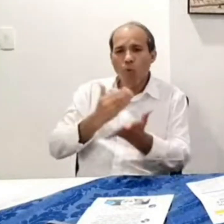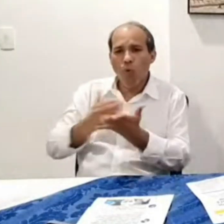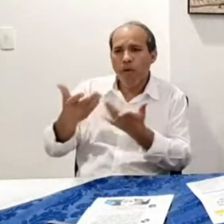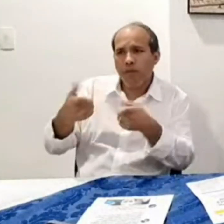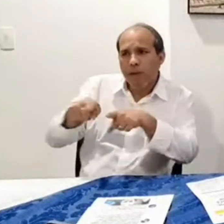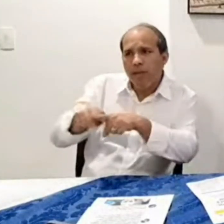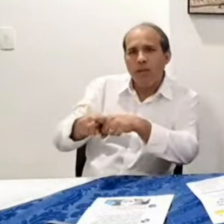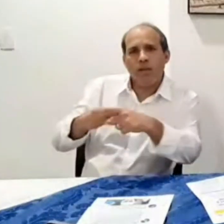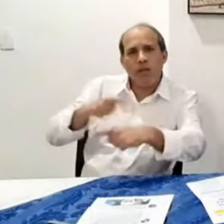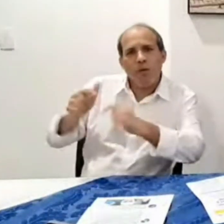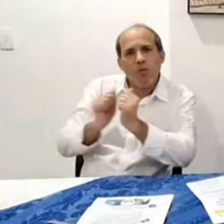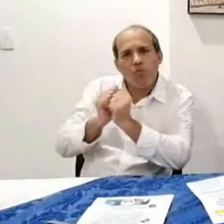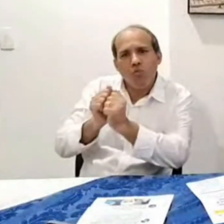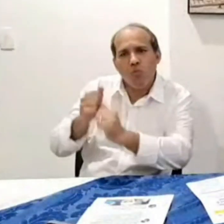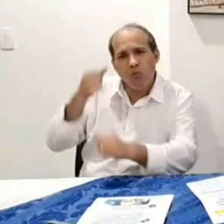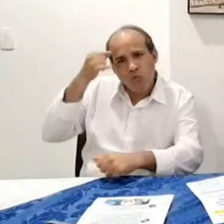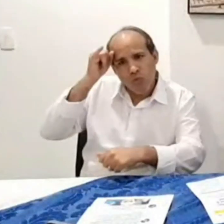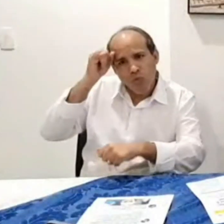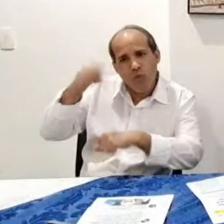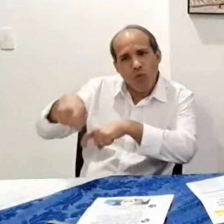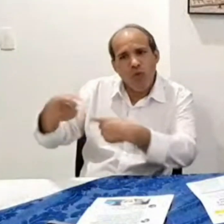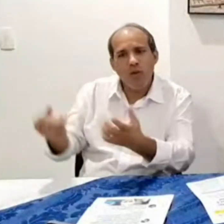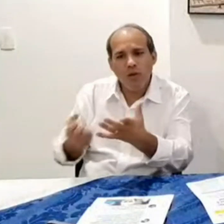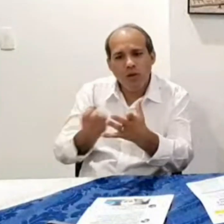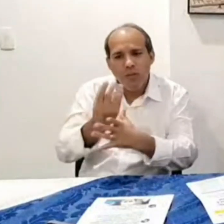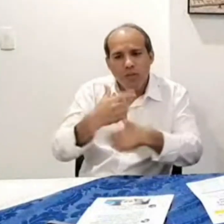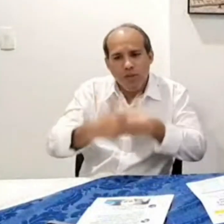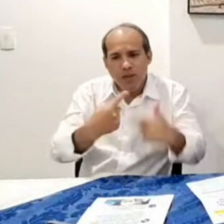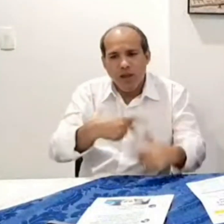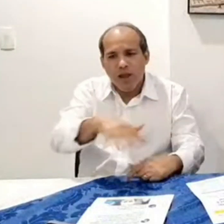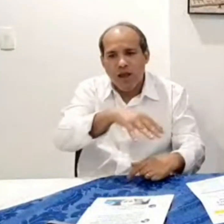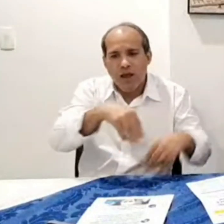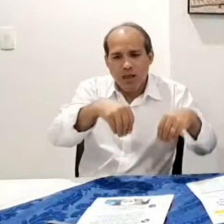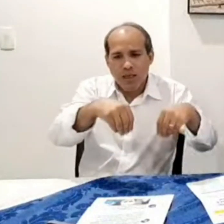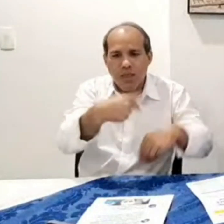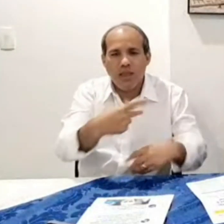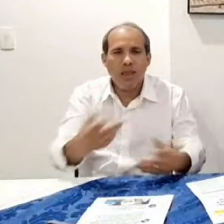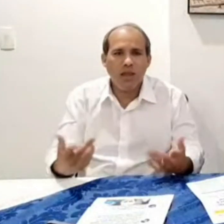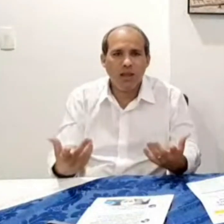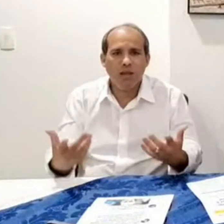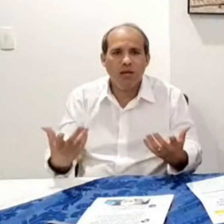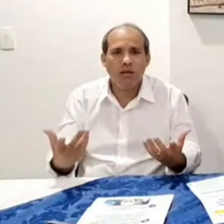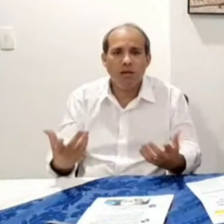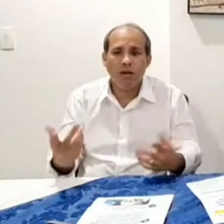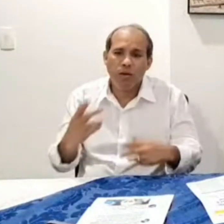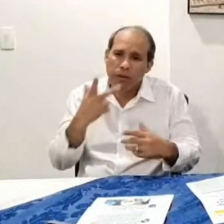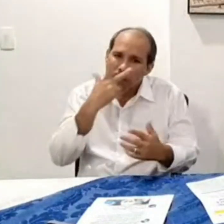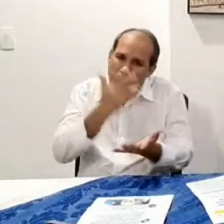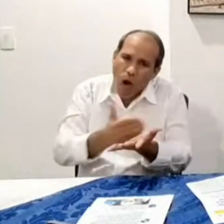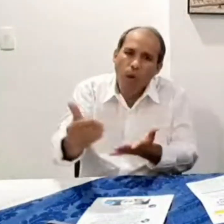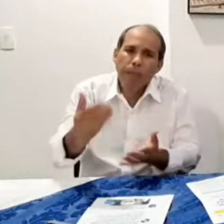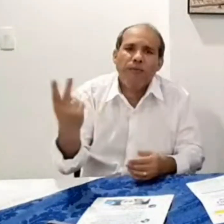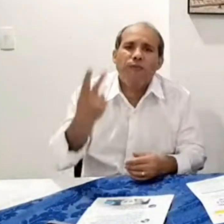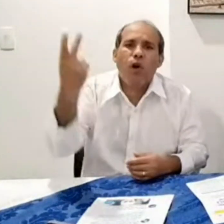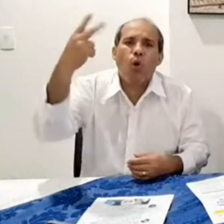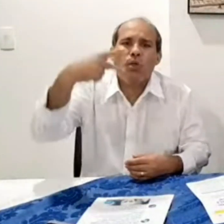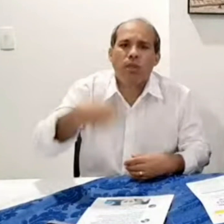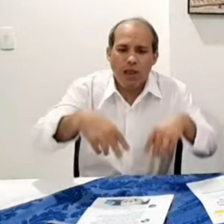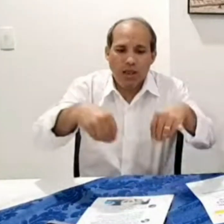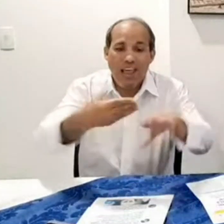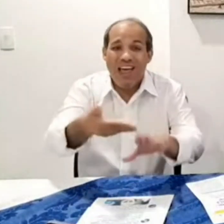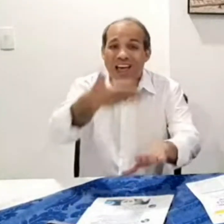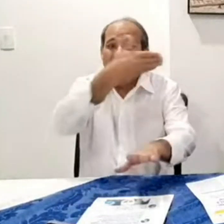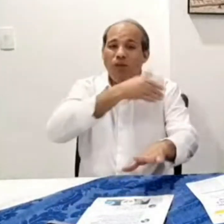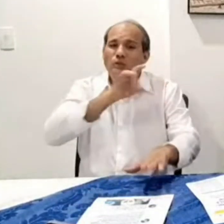do fazendeiro. Ele passa a produzir mais na sua propriedade. De imediato, há uma valorização muito grande daquele pedaço de terra que era apenas